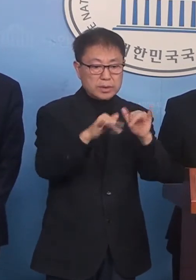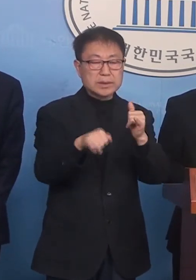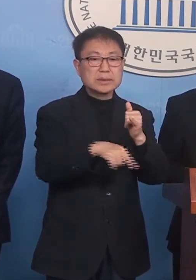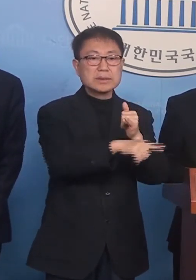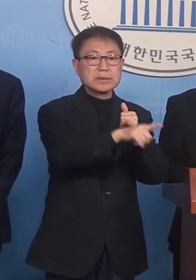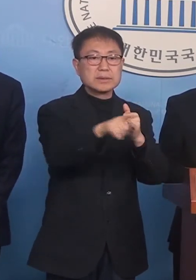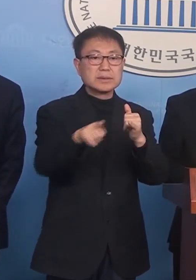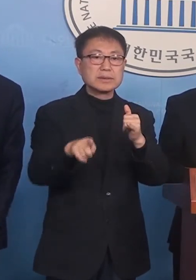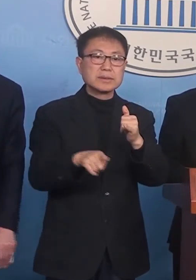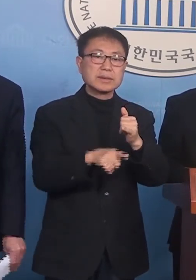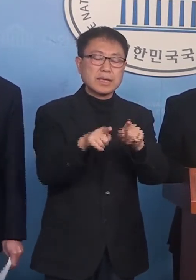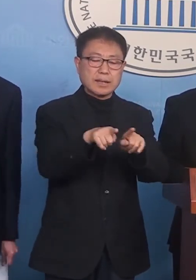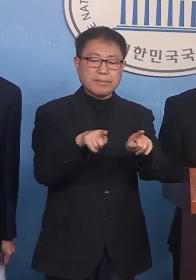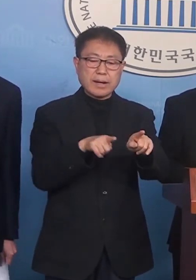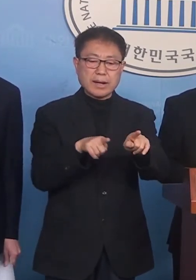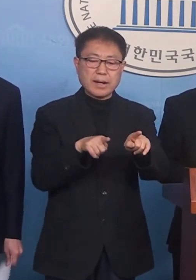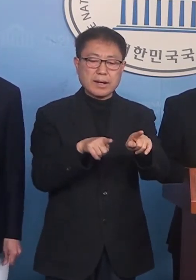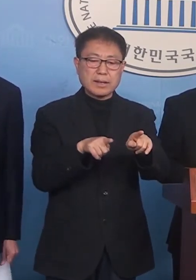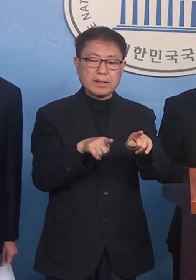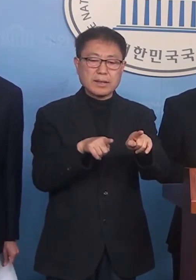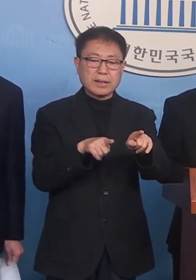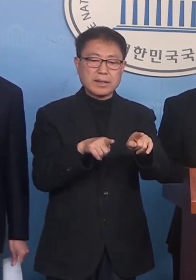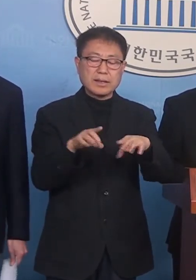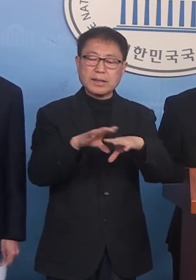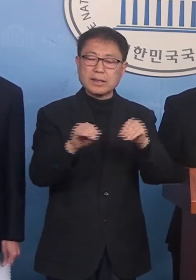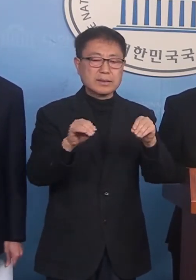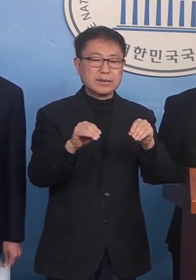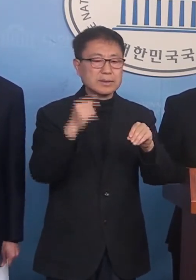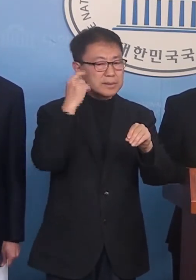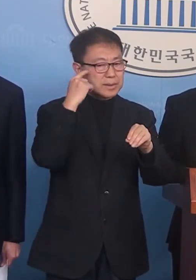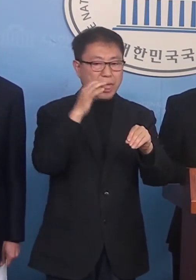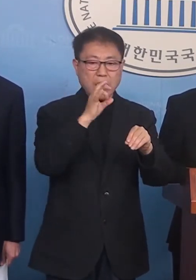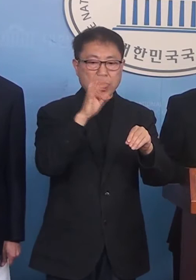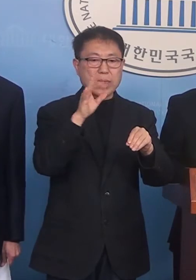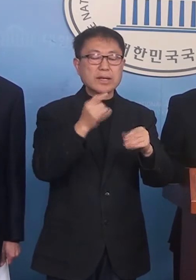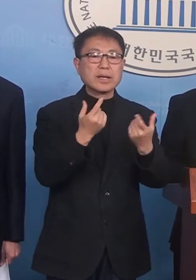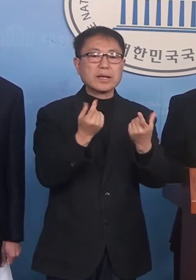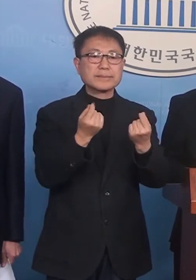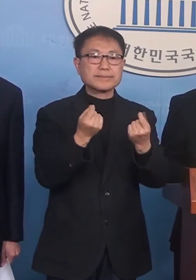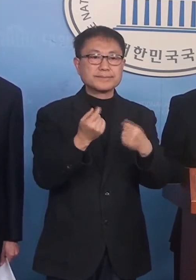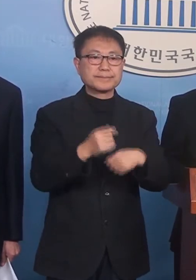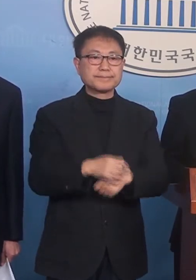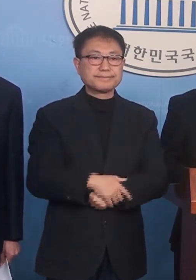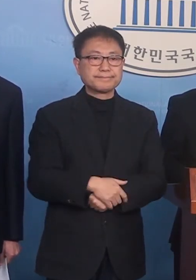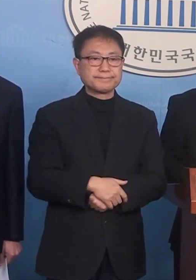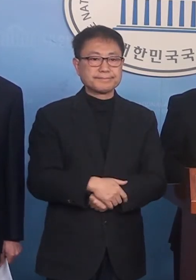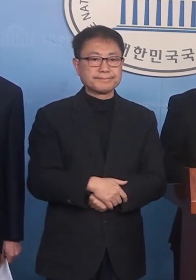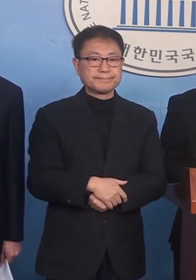세력은 양극화를 해소할 것이 없다는 친구의 고백에 다름 아닙니다.